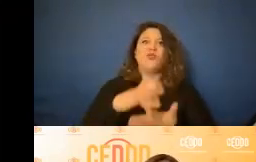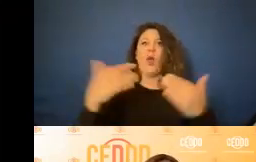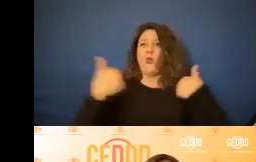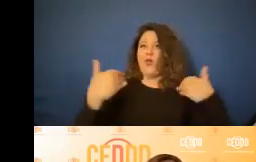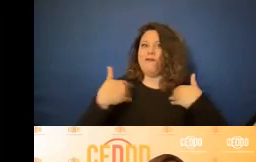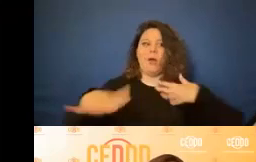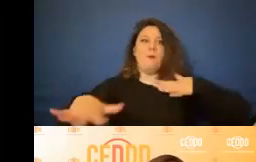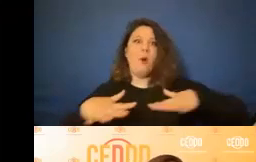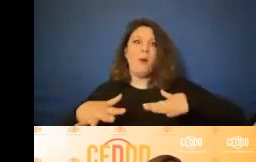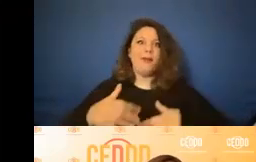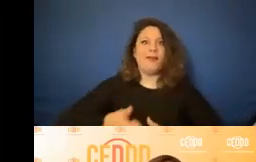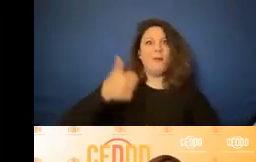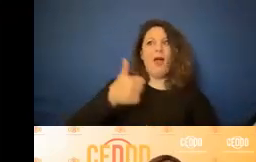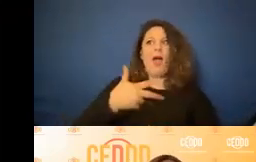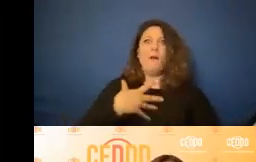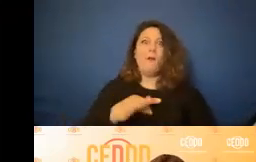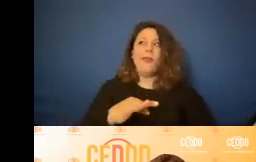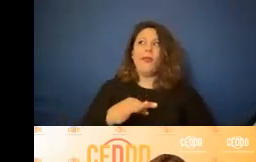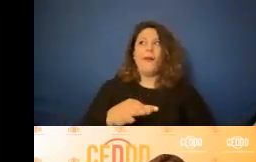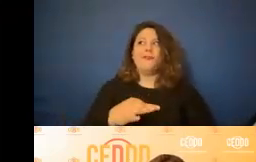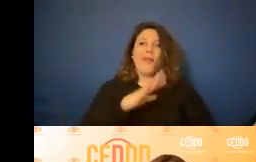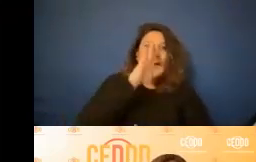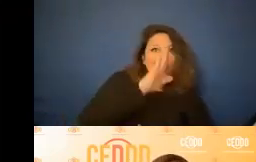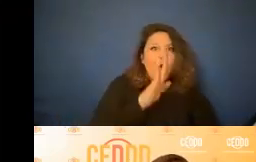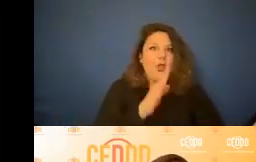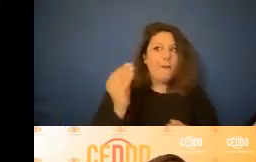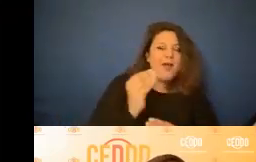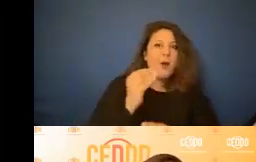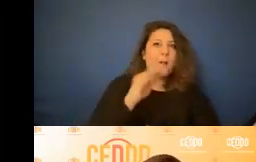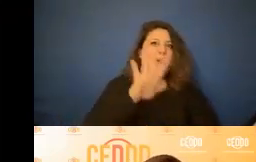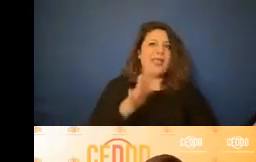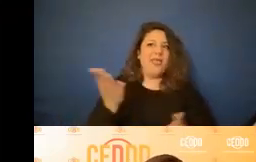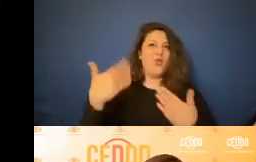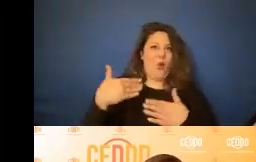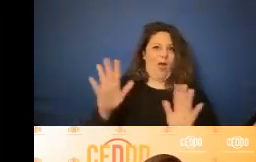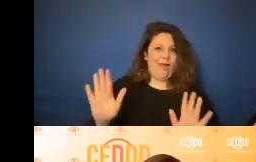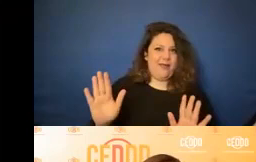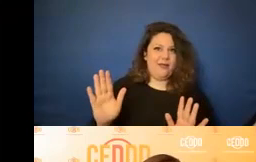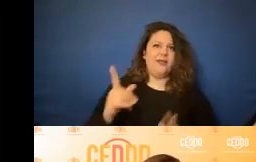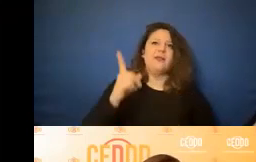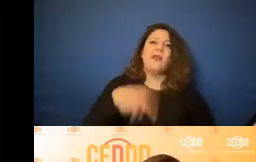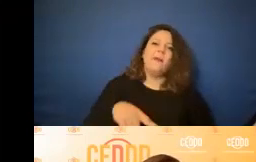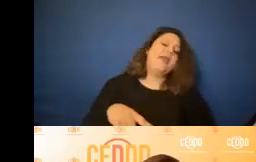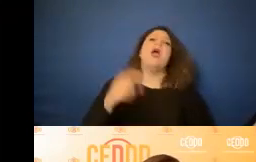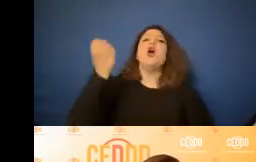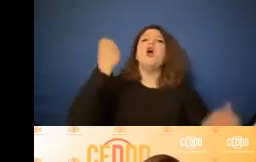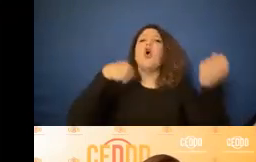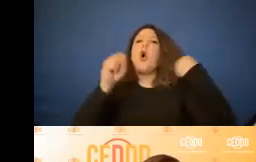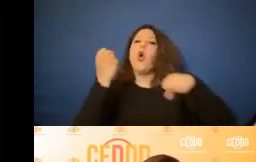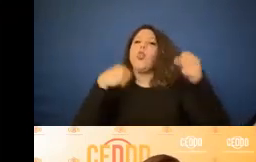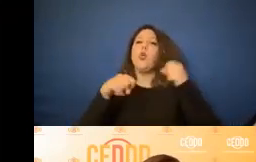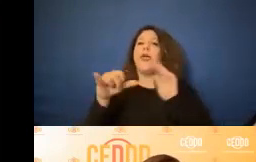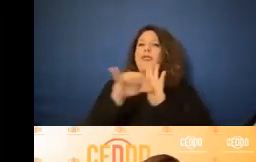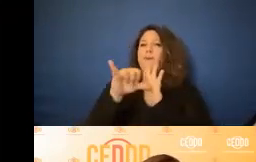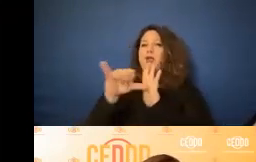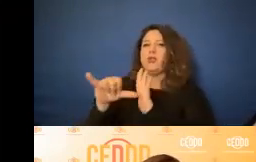puede esconder más de una colleja, pues parece que no se ve, ¿verdad? Incluso se puede valorar las conductas de proximidad, es decir, ese alumno que habitualmente